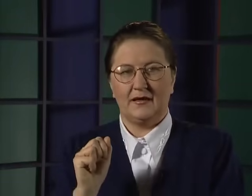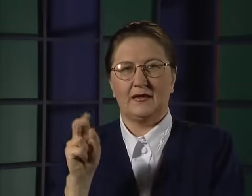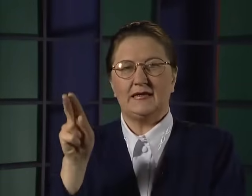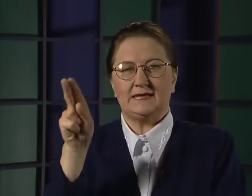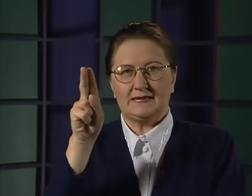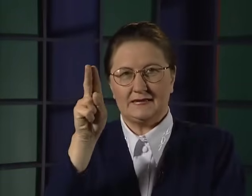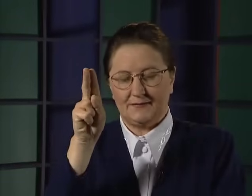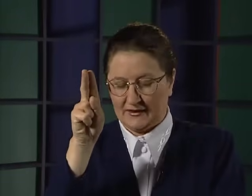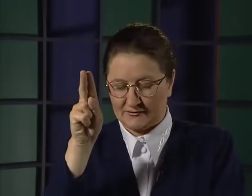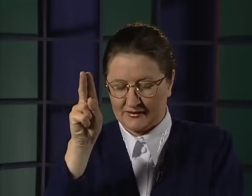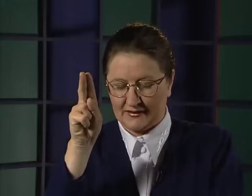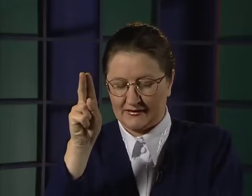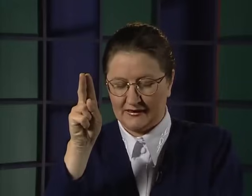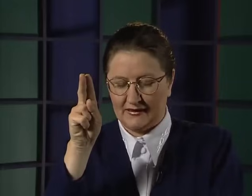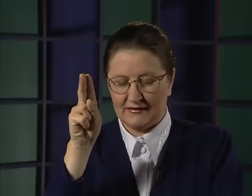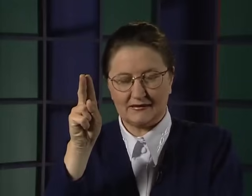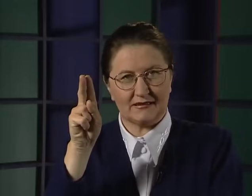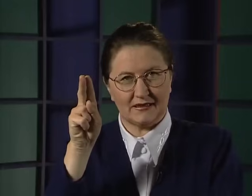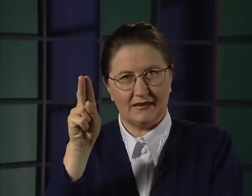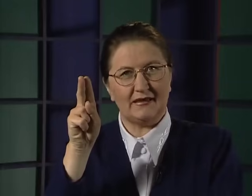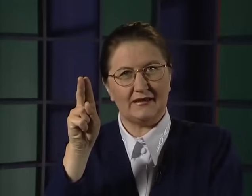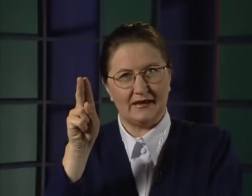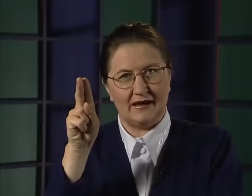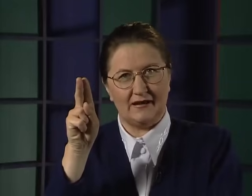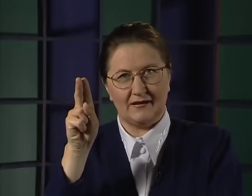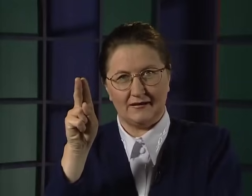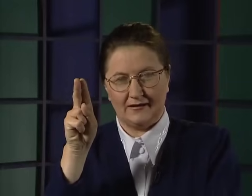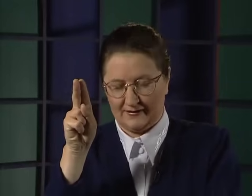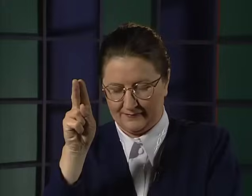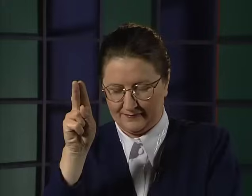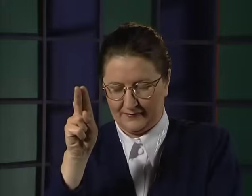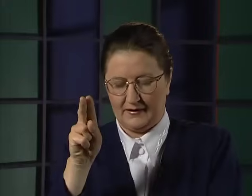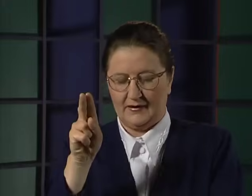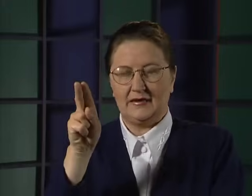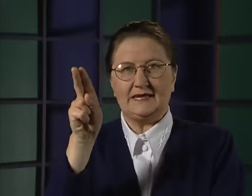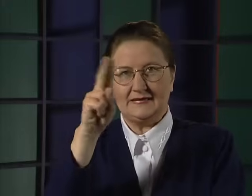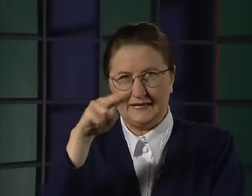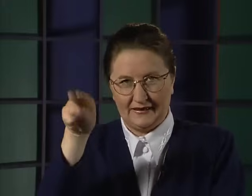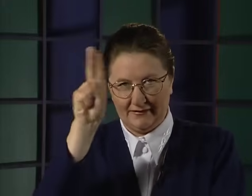Покажем знаки «Д», «Ц», «Я», «К». «К»,